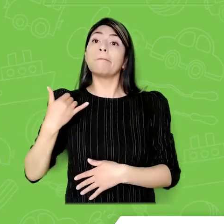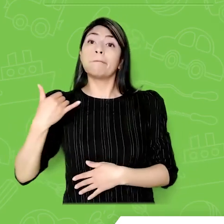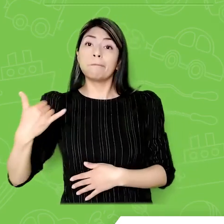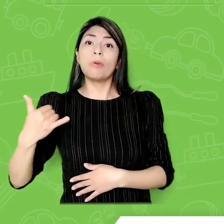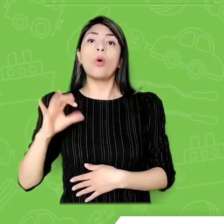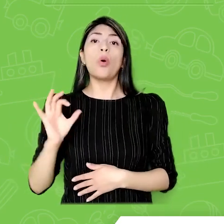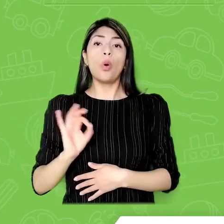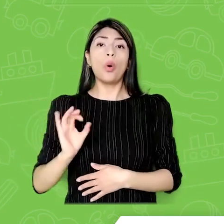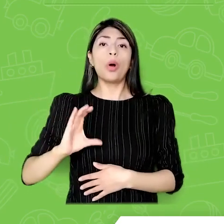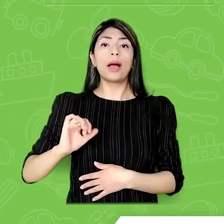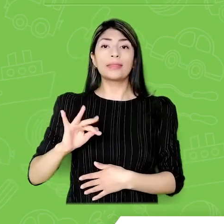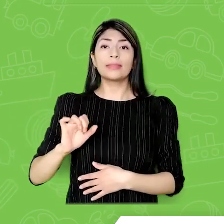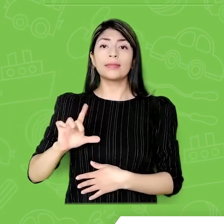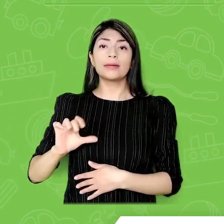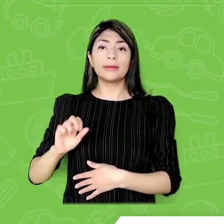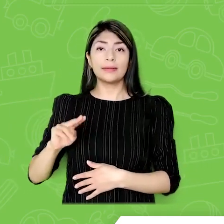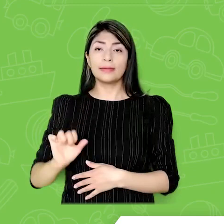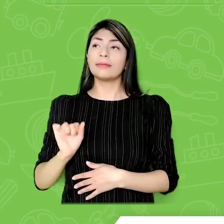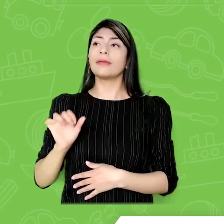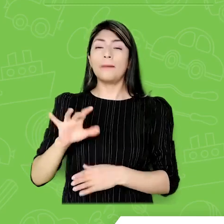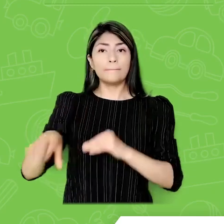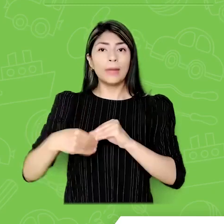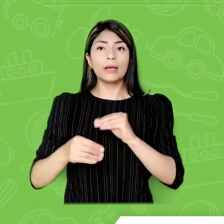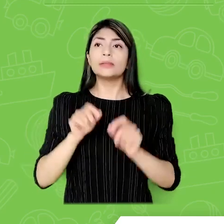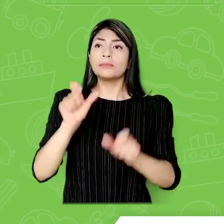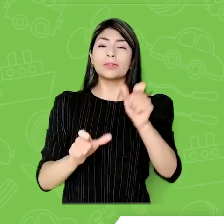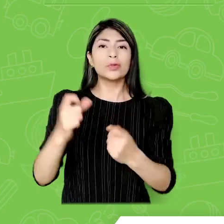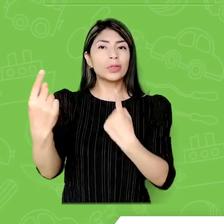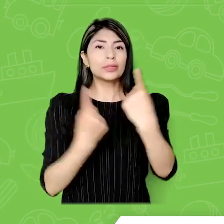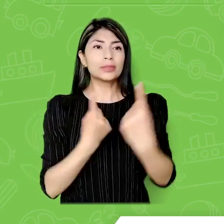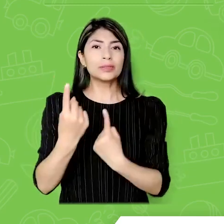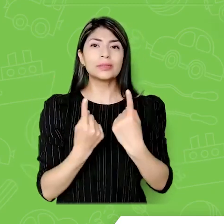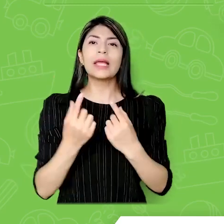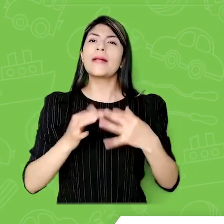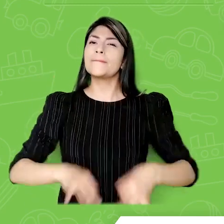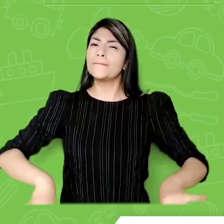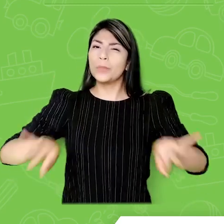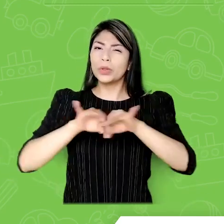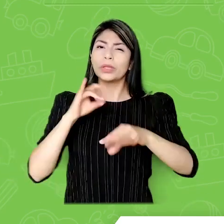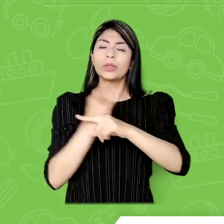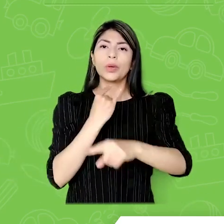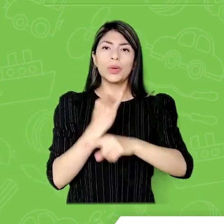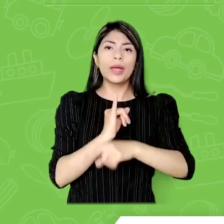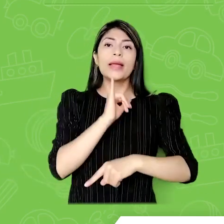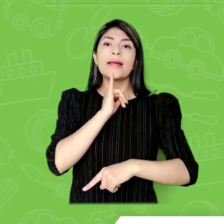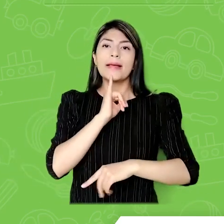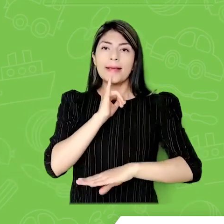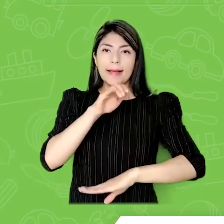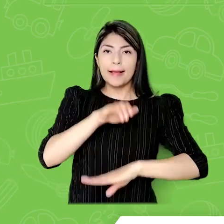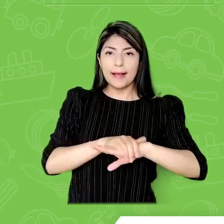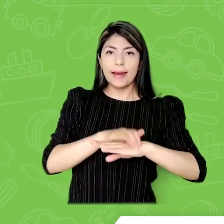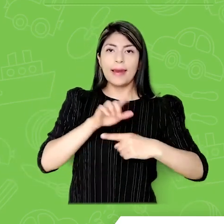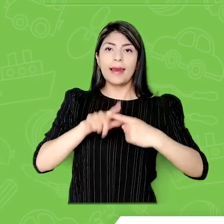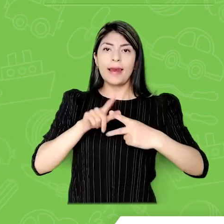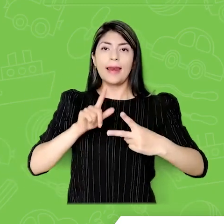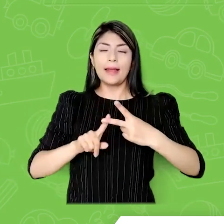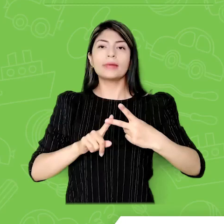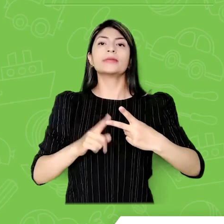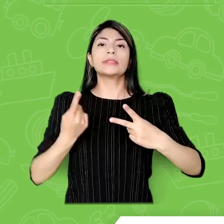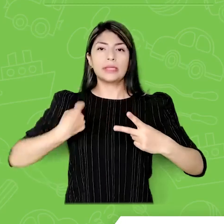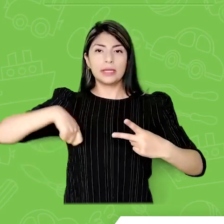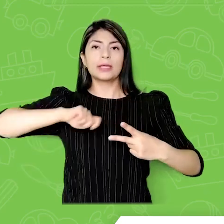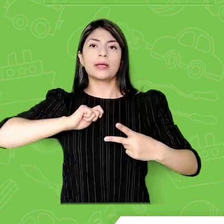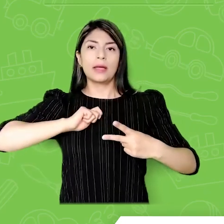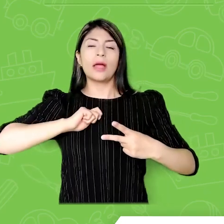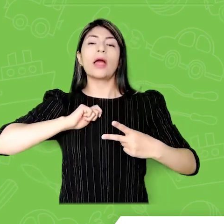los idiomas castellano e inglés, subrayado fuera de texto. Por consiguiente, la acreditación de estos requisitos